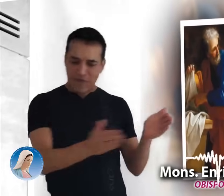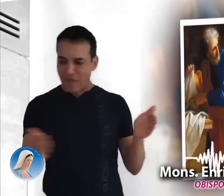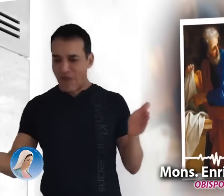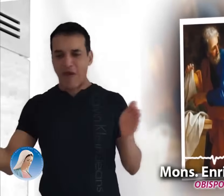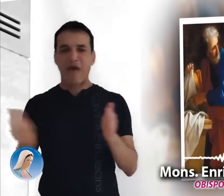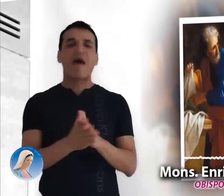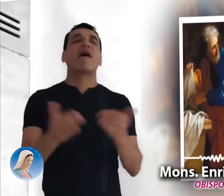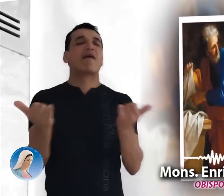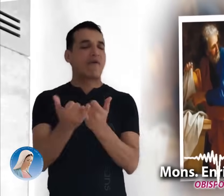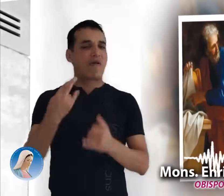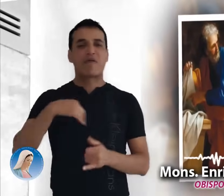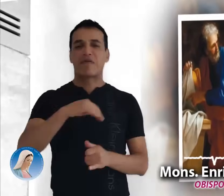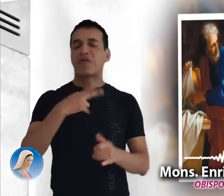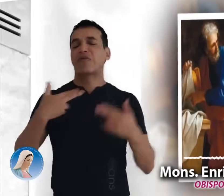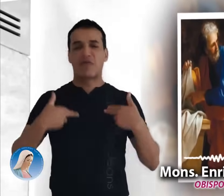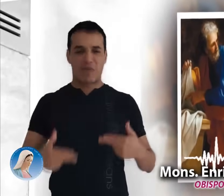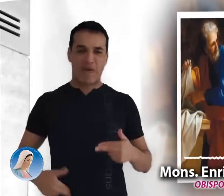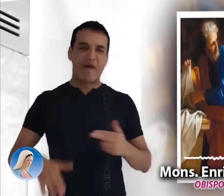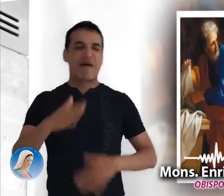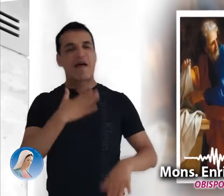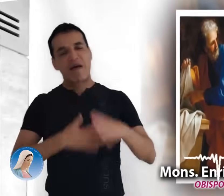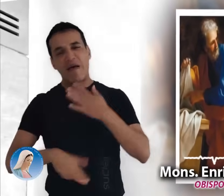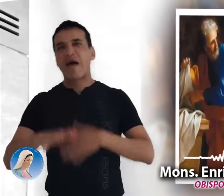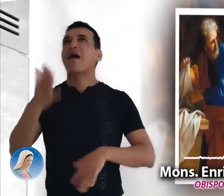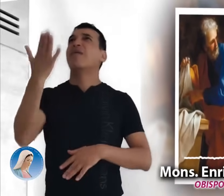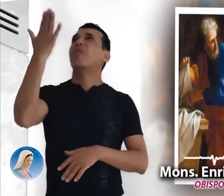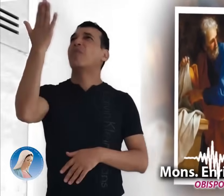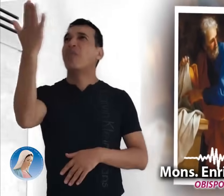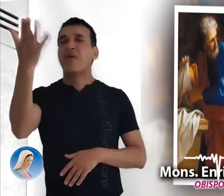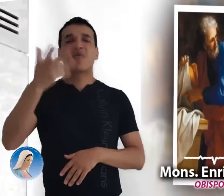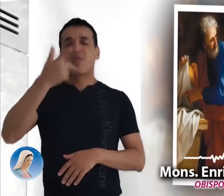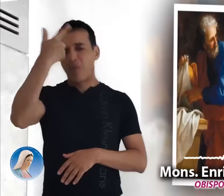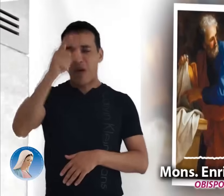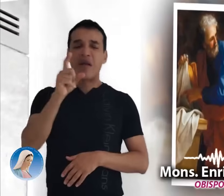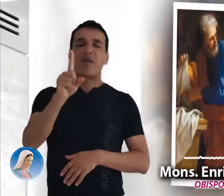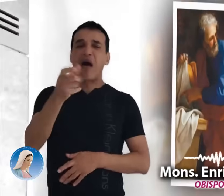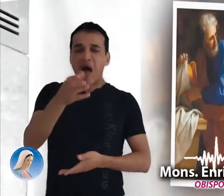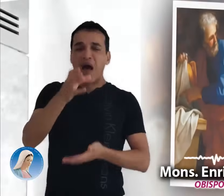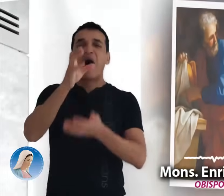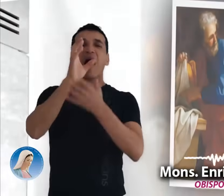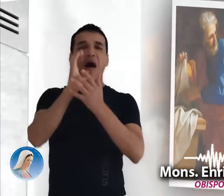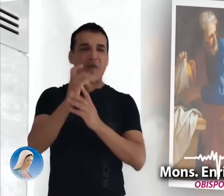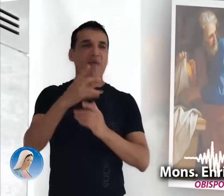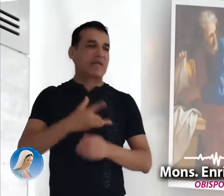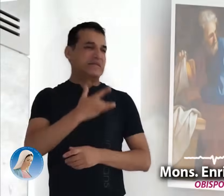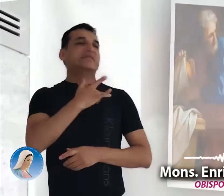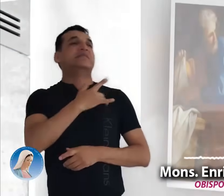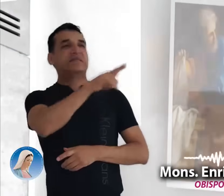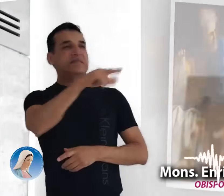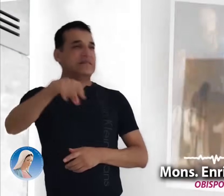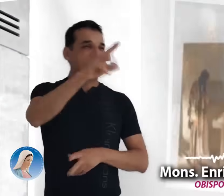que se cansa y pide de beber, que llora por el amigo muerto, que se compadece de las multitudes, que